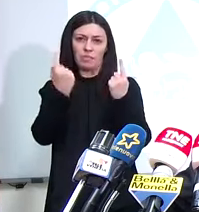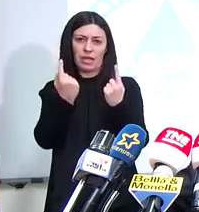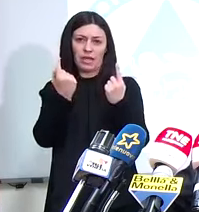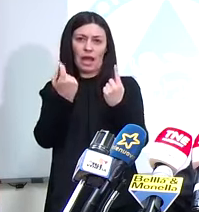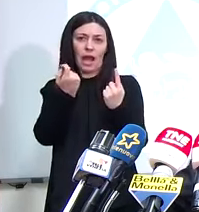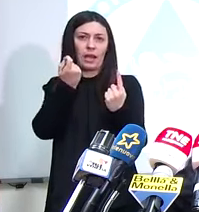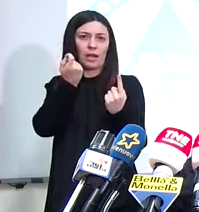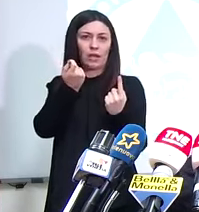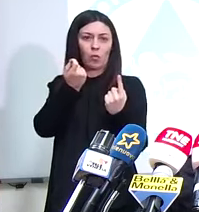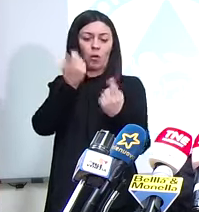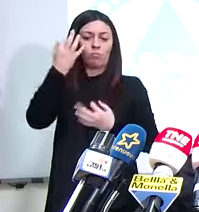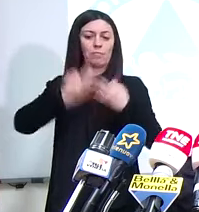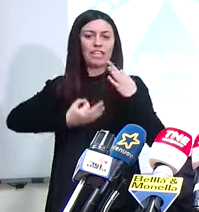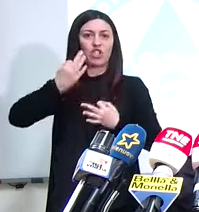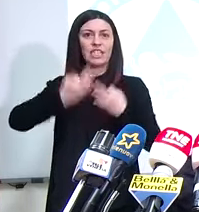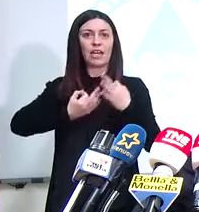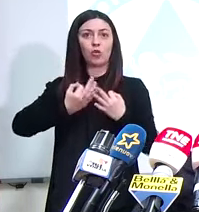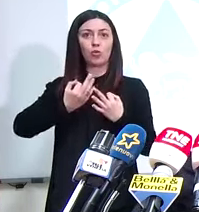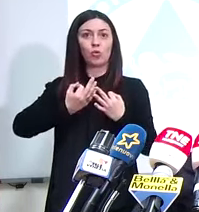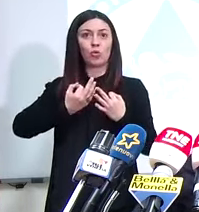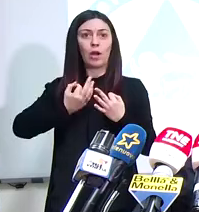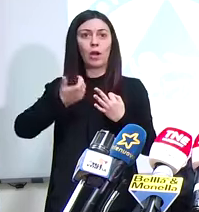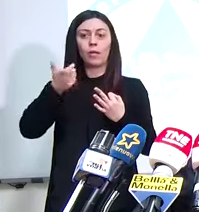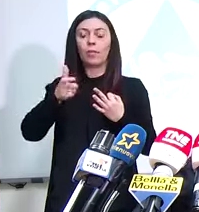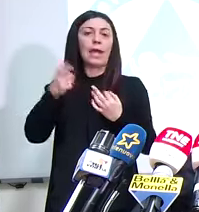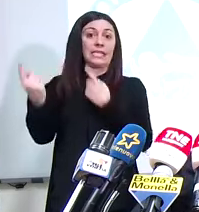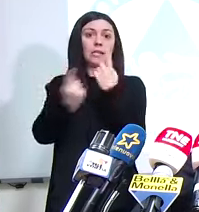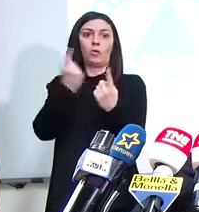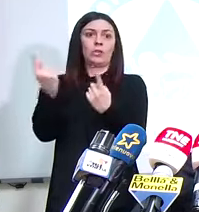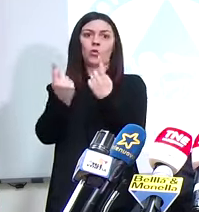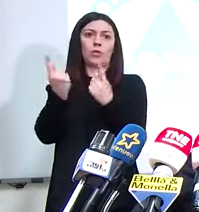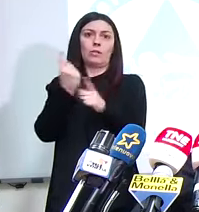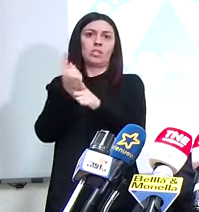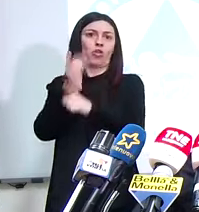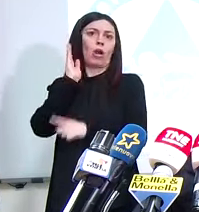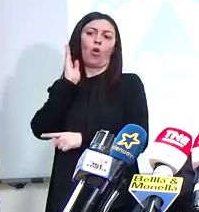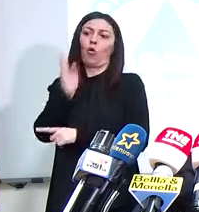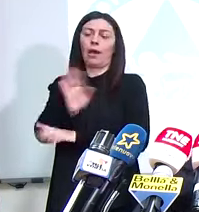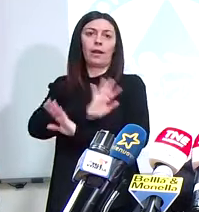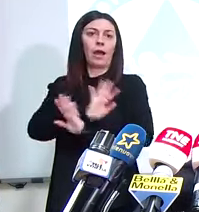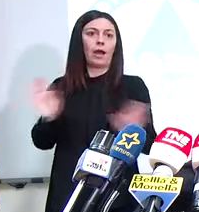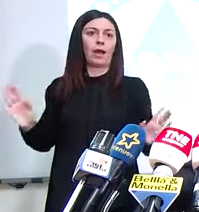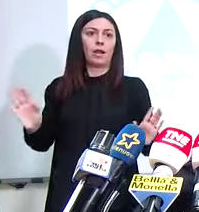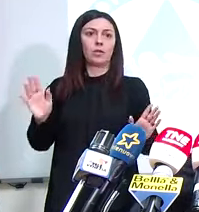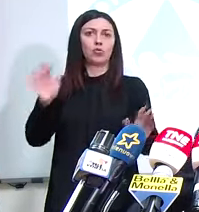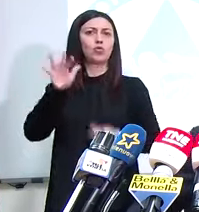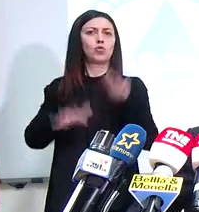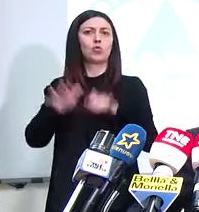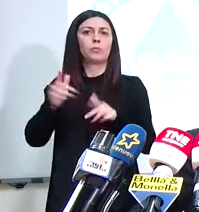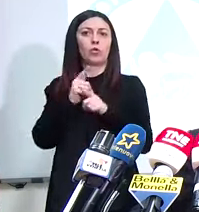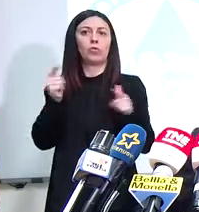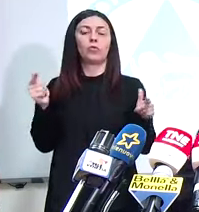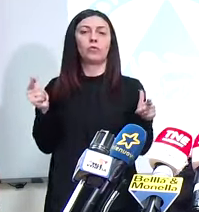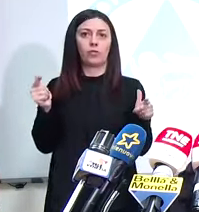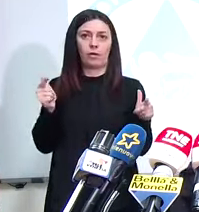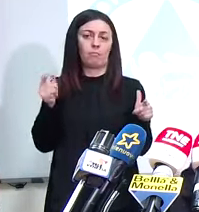avrei fatto di per sé comunque deve essere condannato senza senza se senza diciamo ulteriori